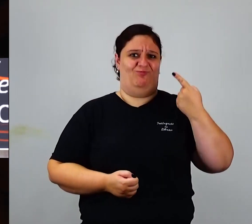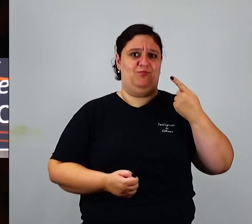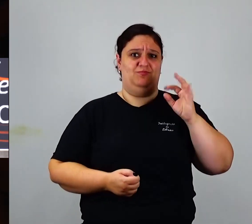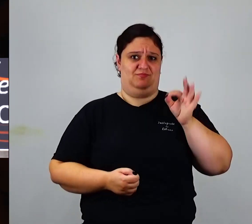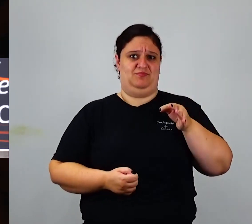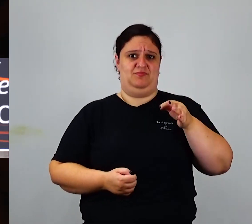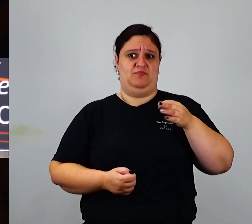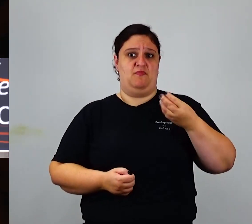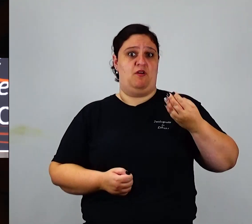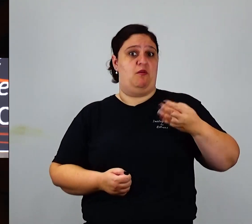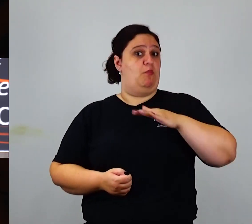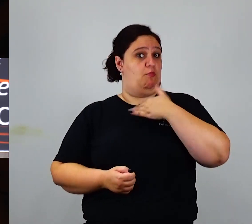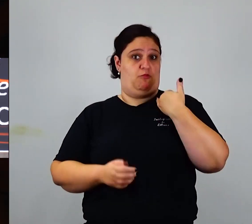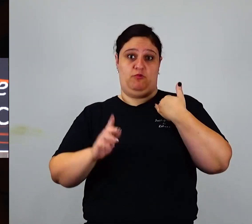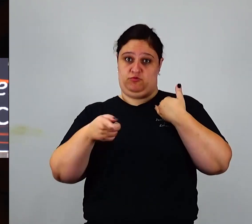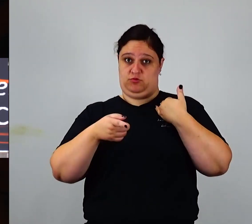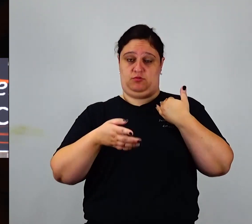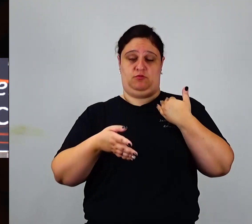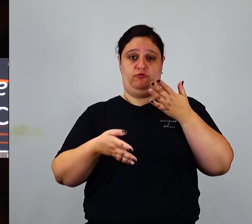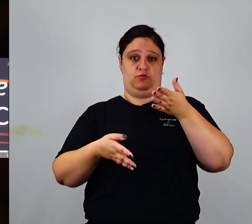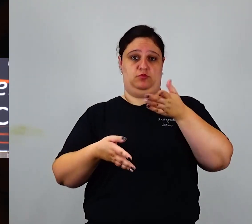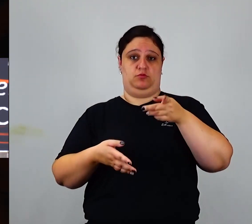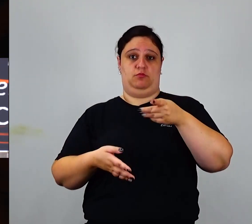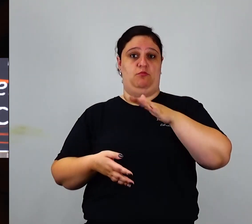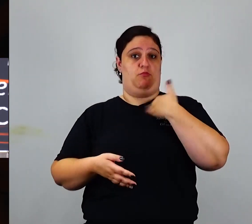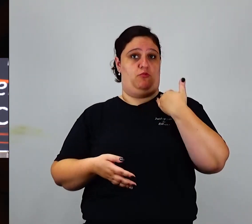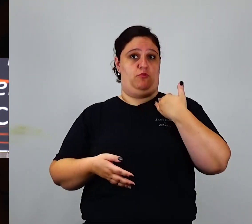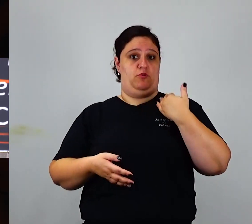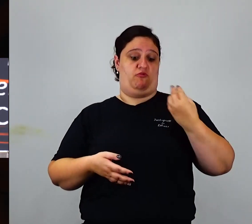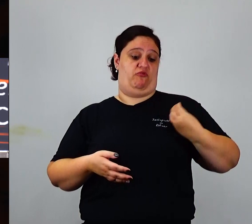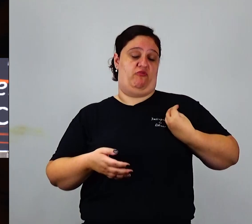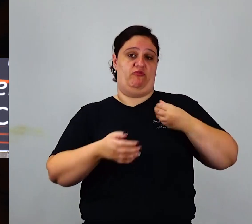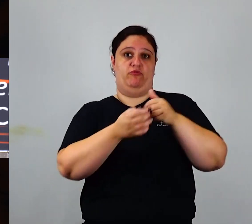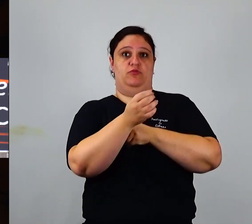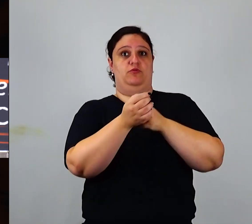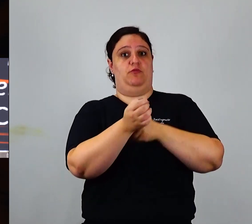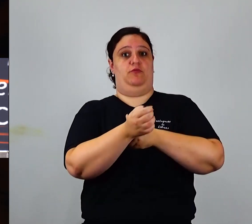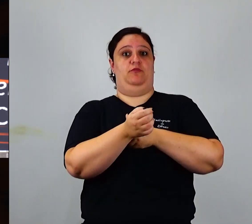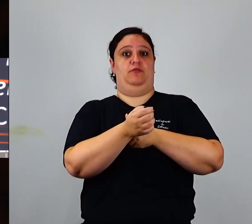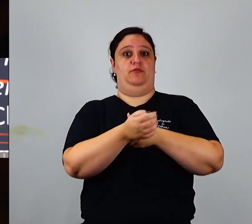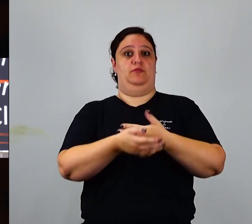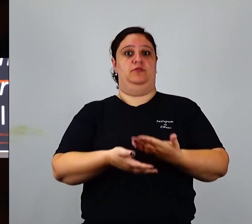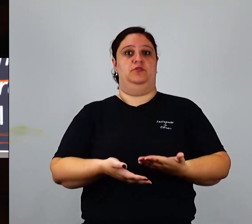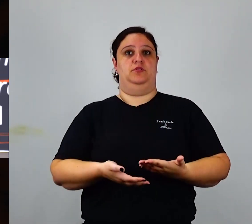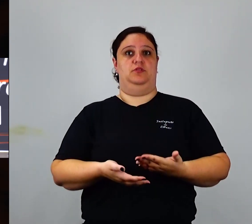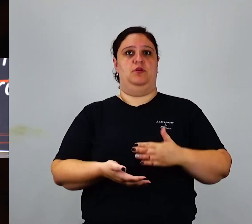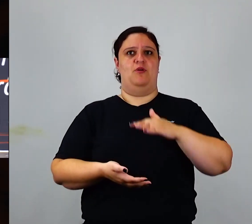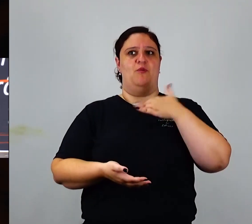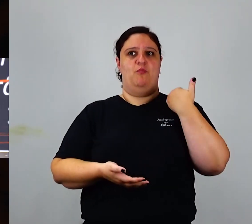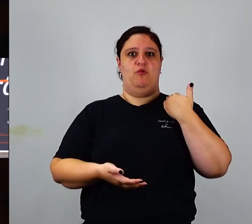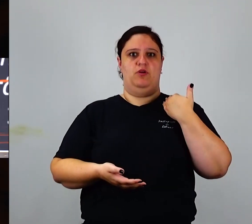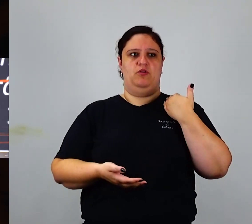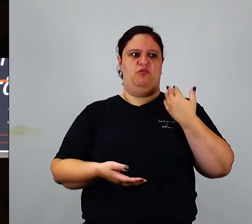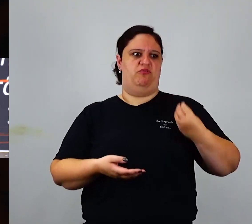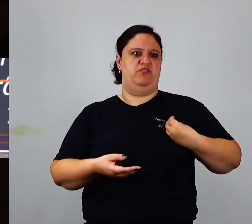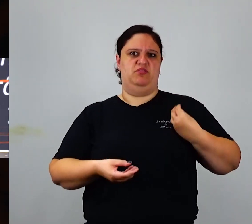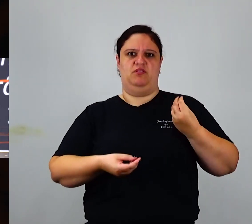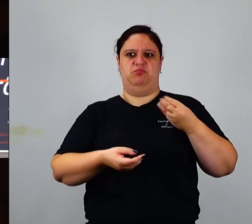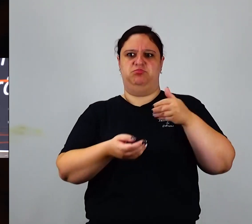morreu e a sua vida está escondida. Se você morreu, não era para você não ter mais